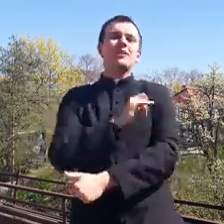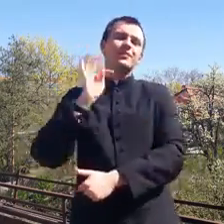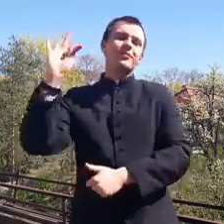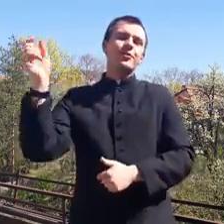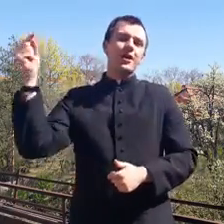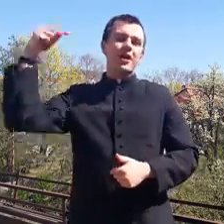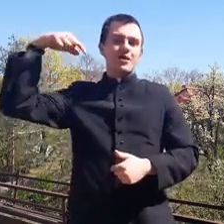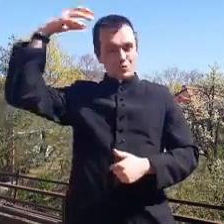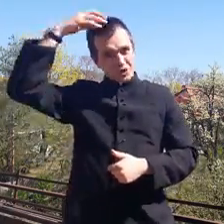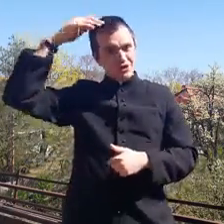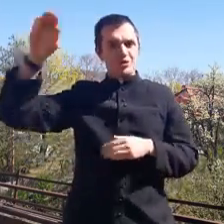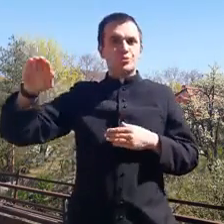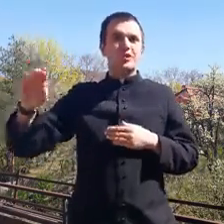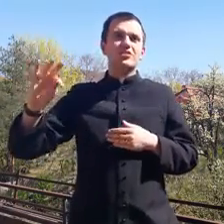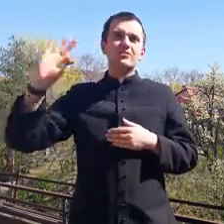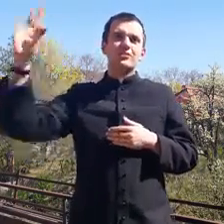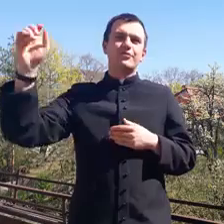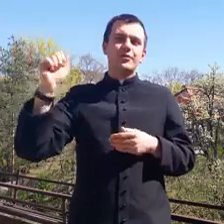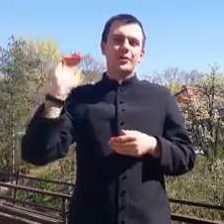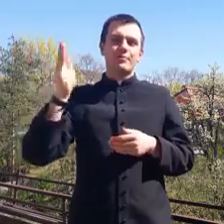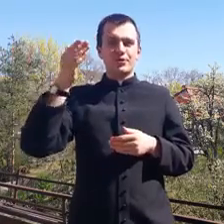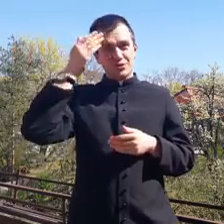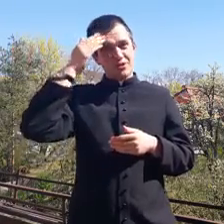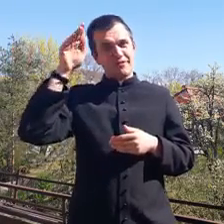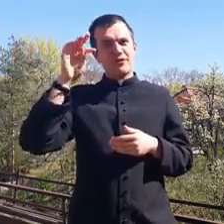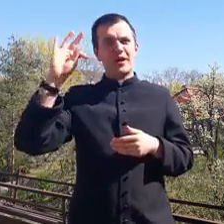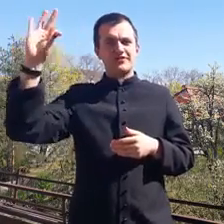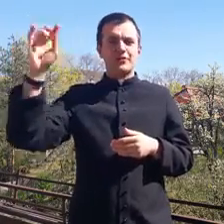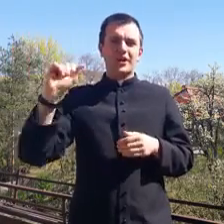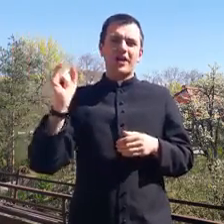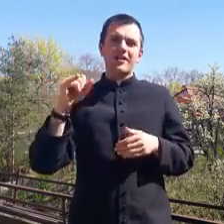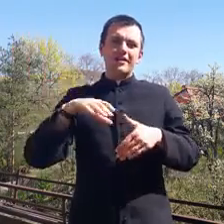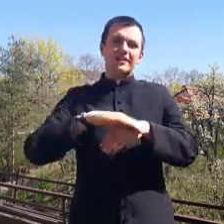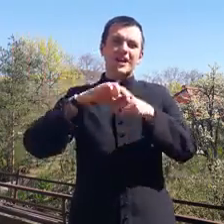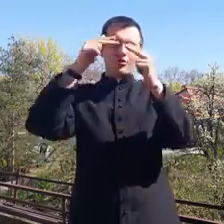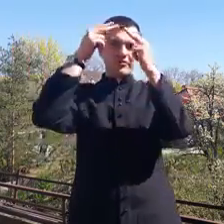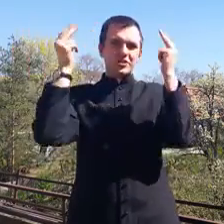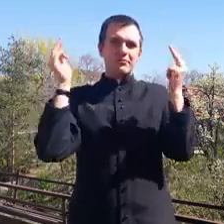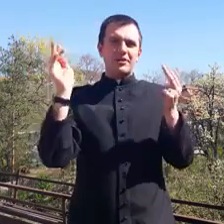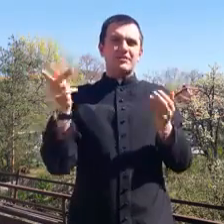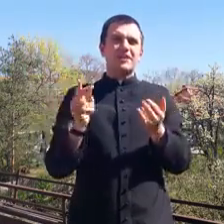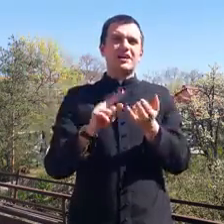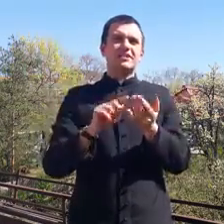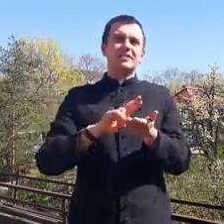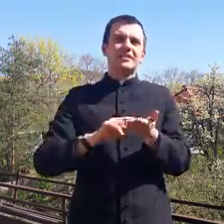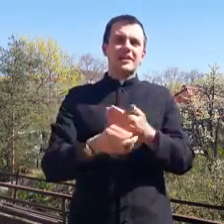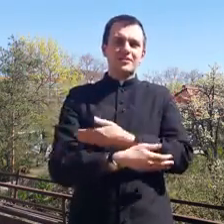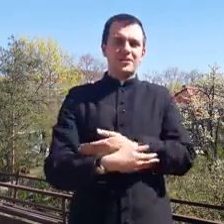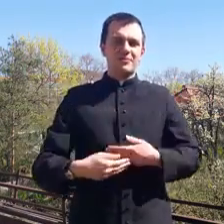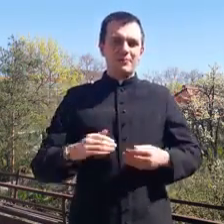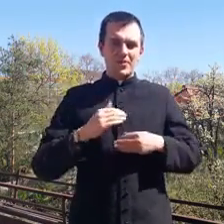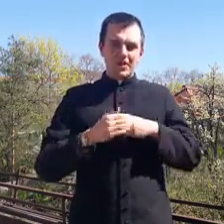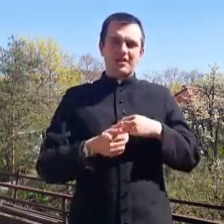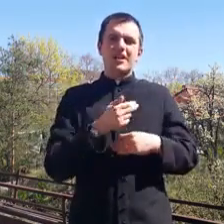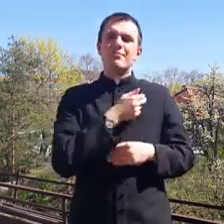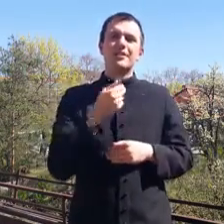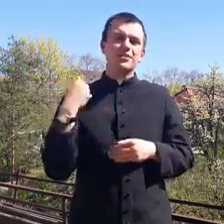twoje przyjdź królestwo twoje bądź wola twoja jako w niebie tak i na ziemi chleba naszego